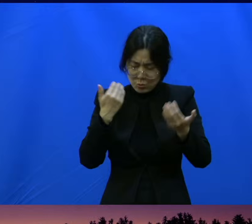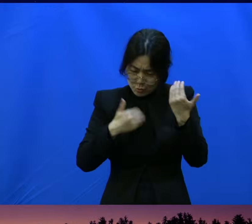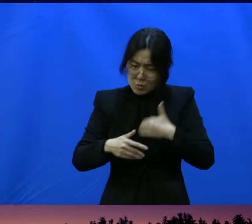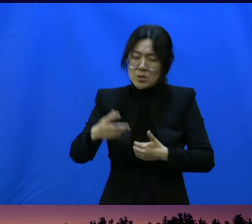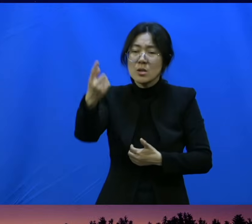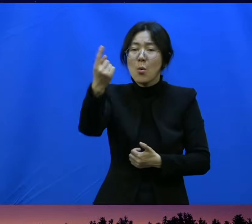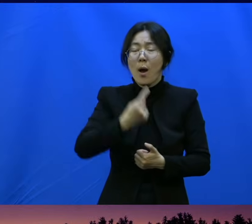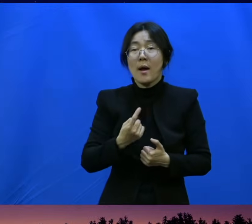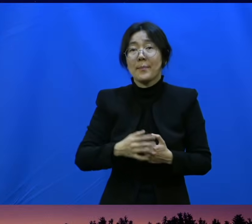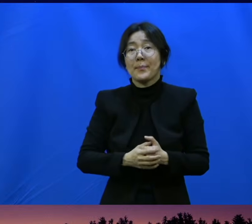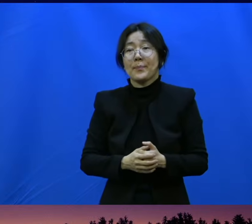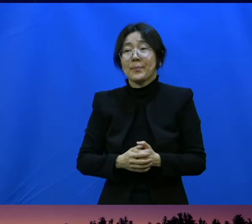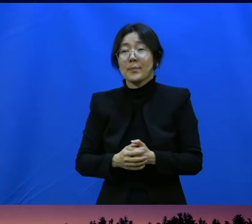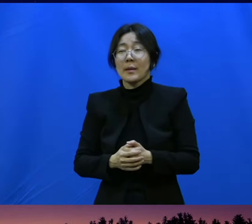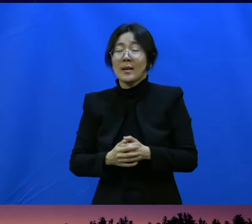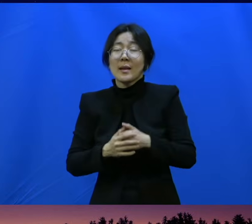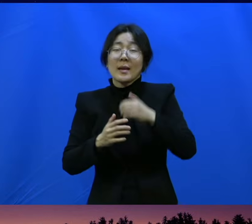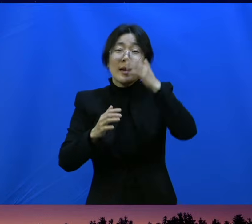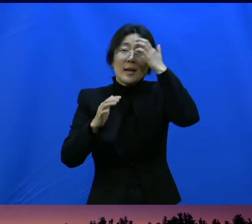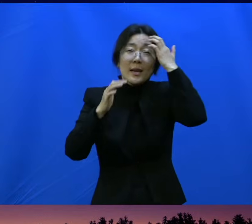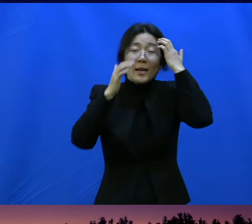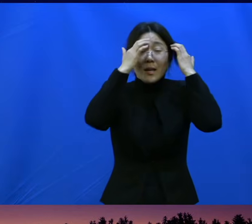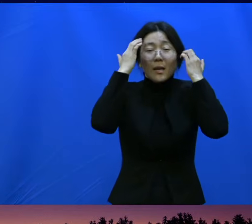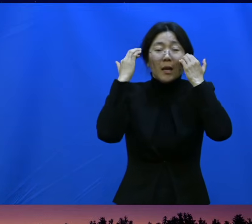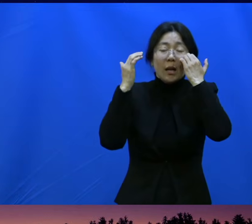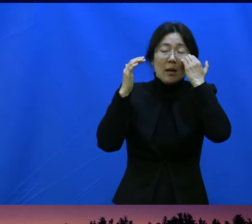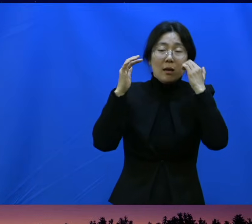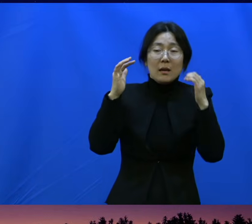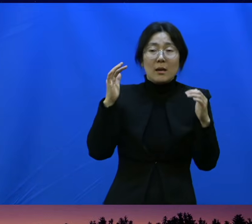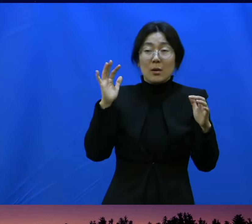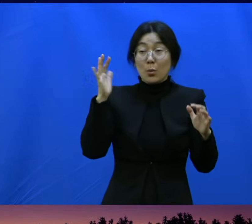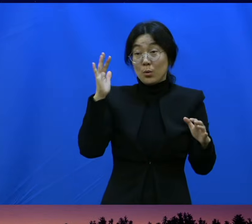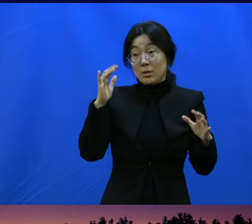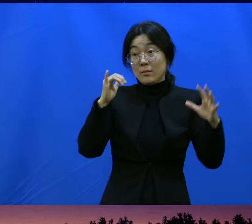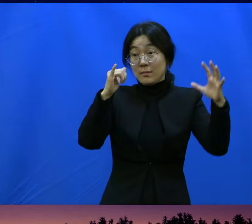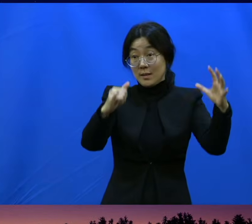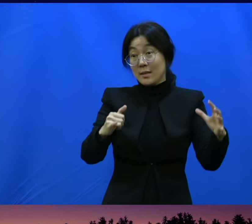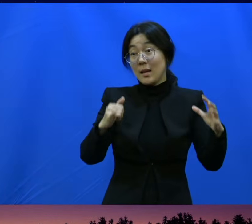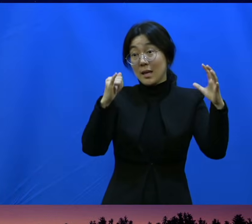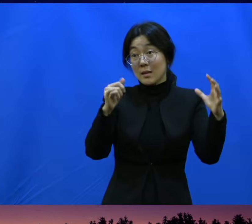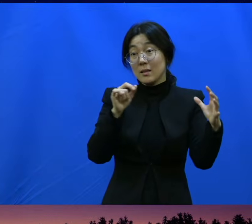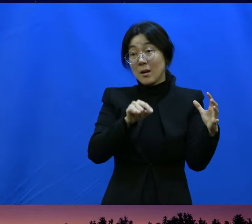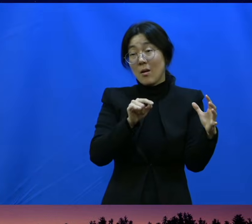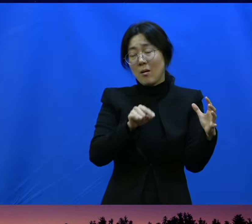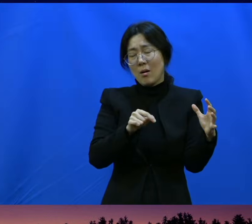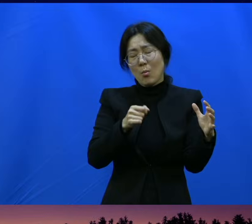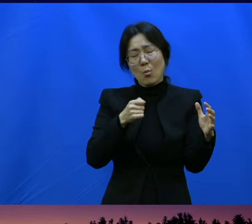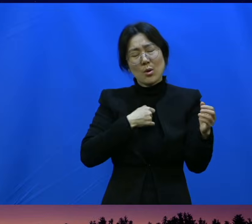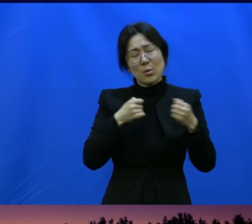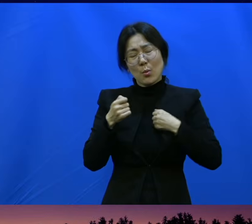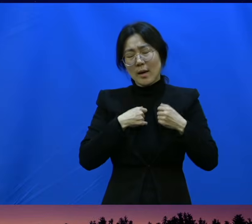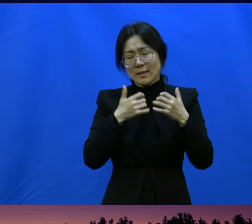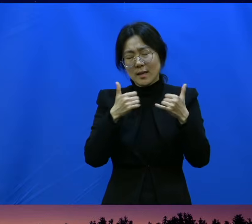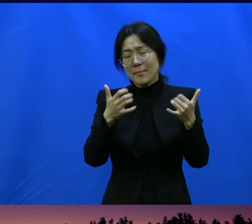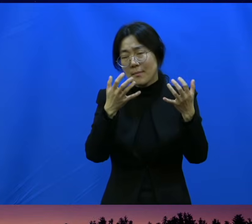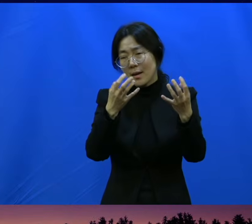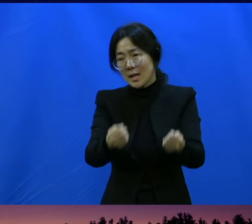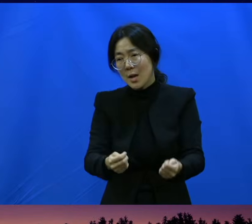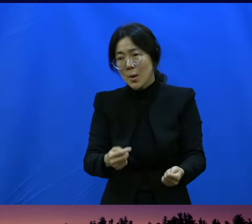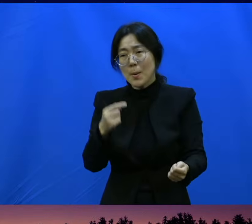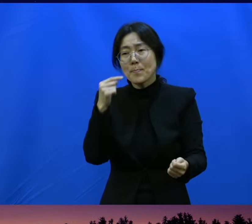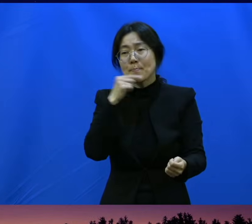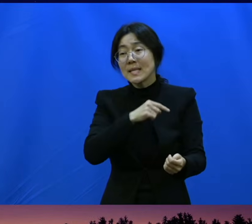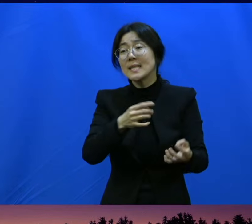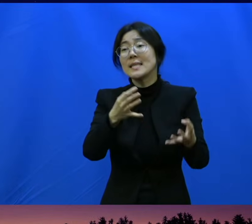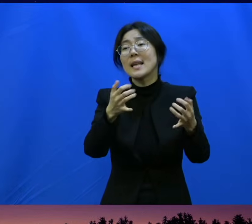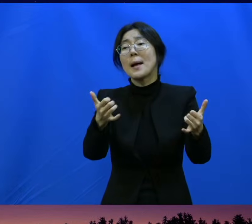여러분, 오늘날 상처 입은 사람들이 얼마나 많습니까? 원통한 사람들이 얼마나 많습니까? 빚진 자들이 얼마나 많습니까? 쫓기는 사람들이 얼마나 많습니까?